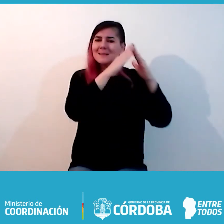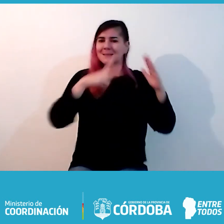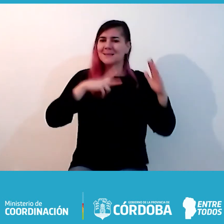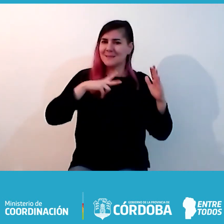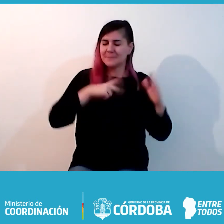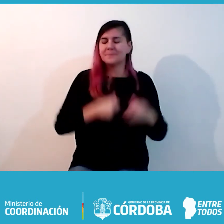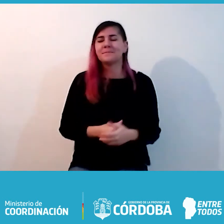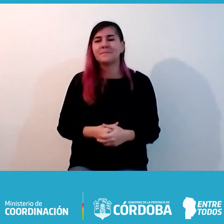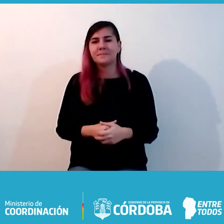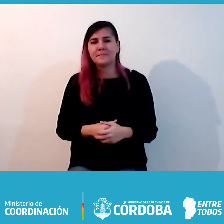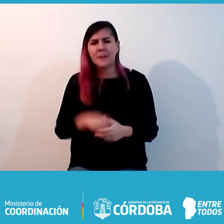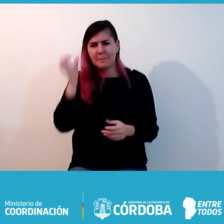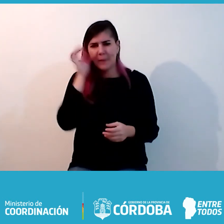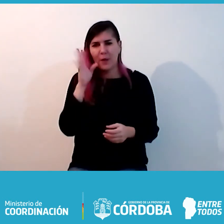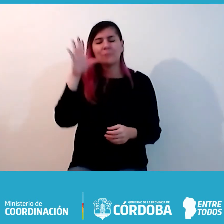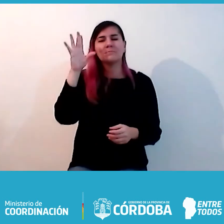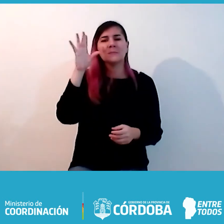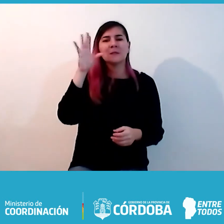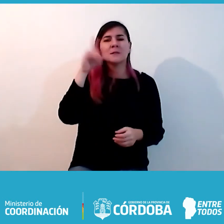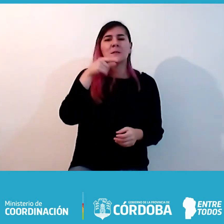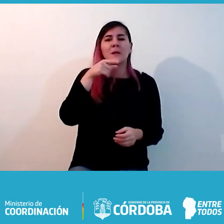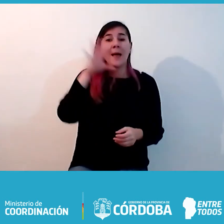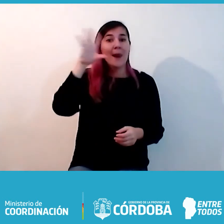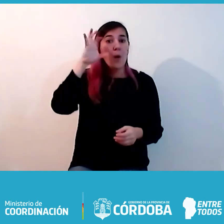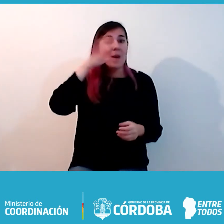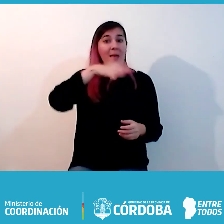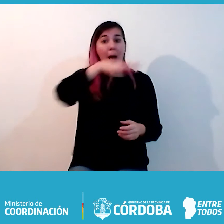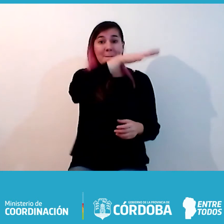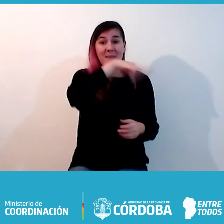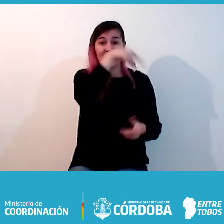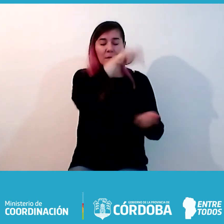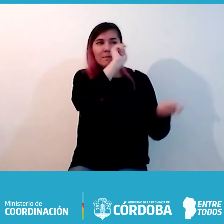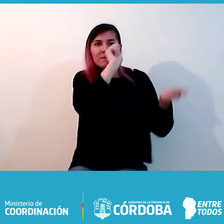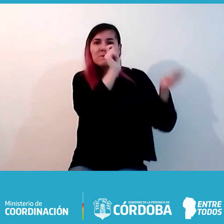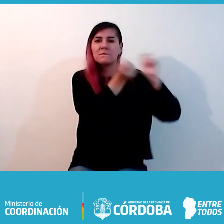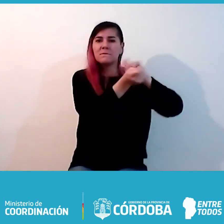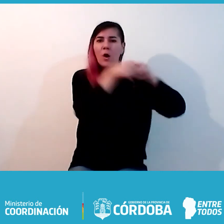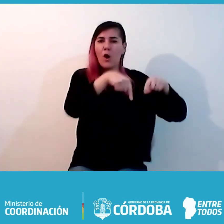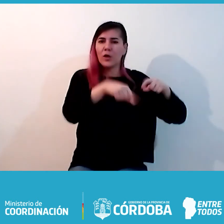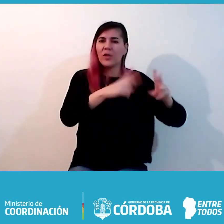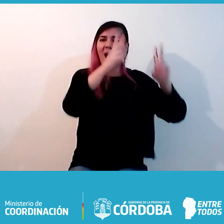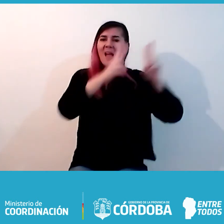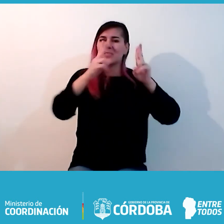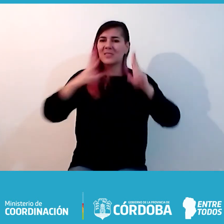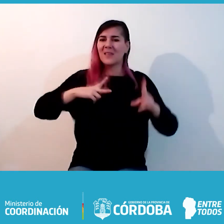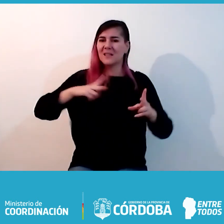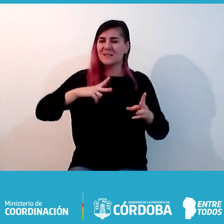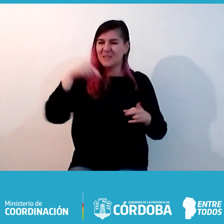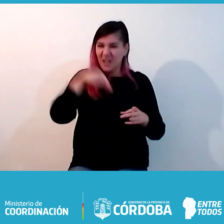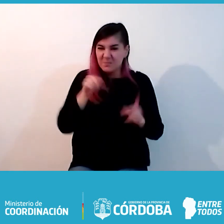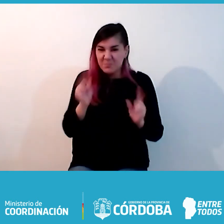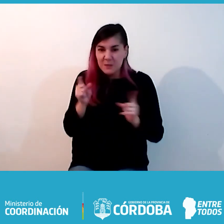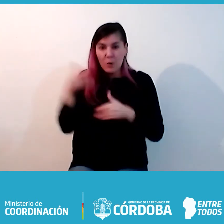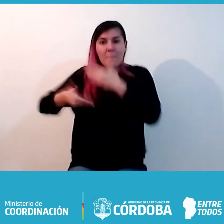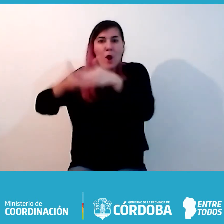Recuerda la poca contaminación de aquel ambiente hoy transformado por countries. ¿Es el progreso que se quiere en Punilla? ¿A